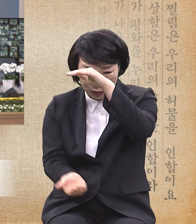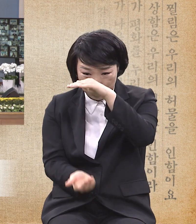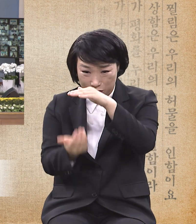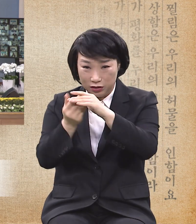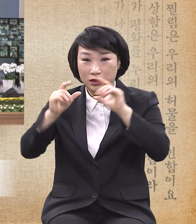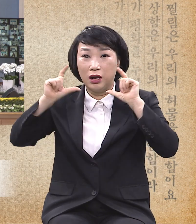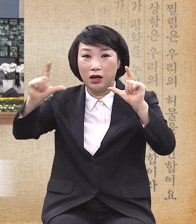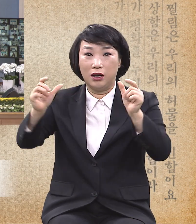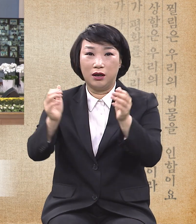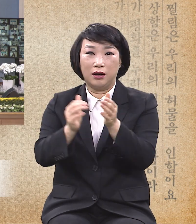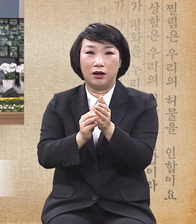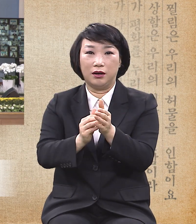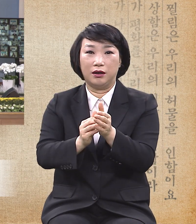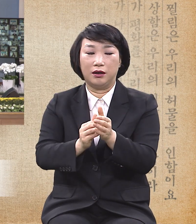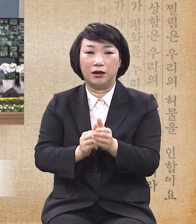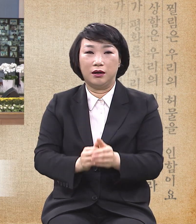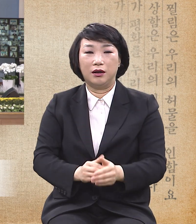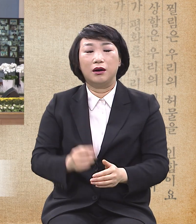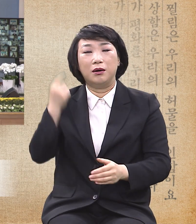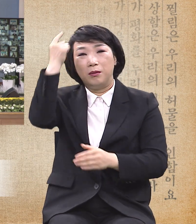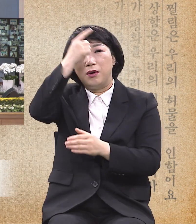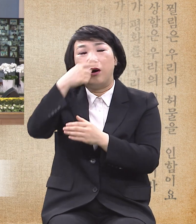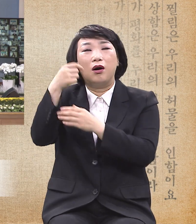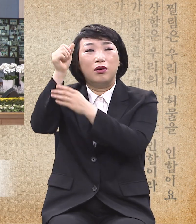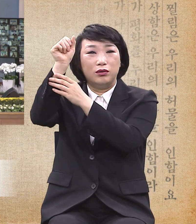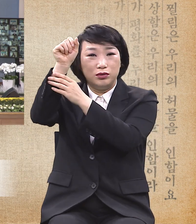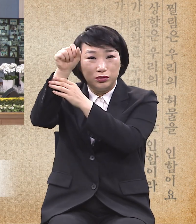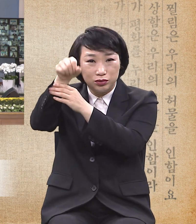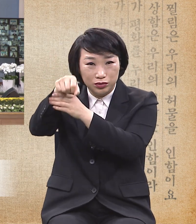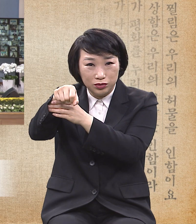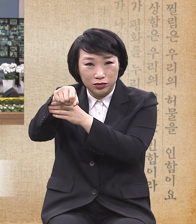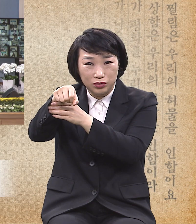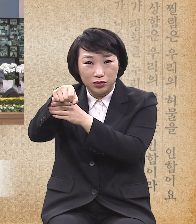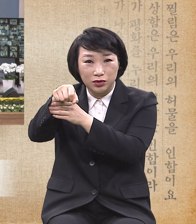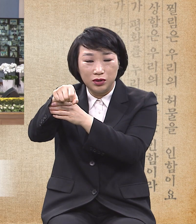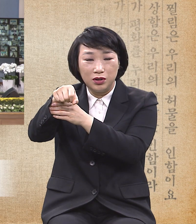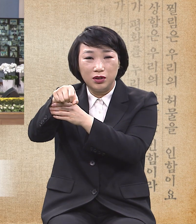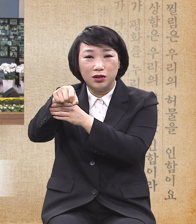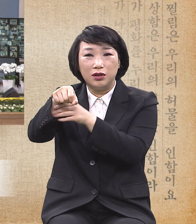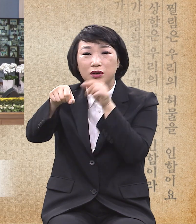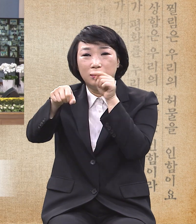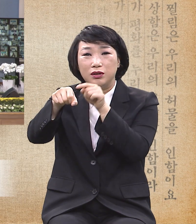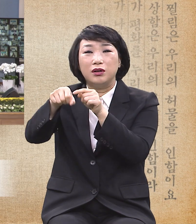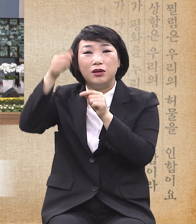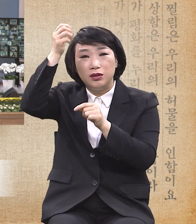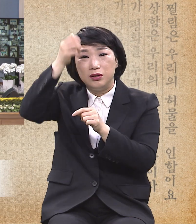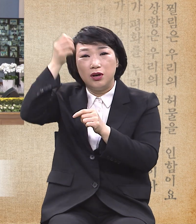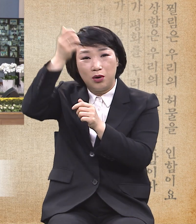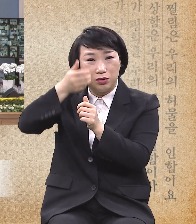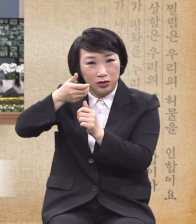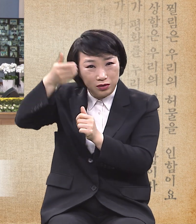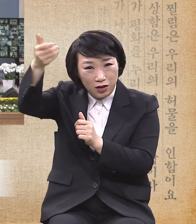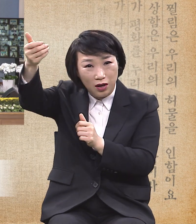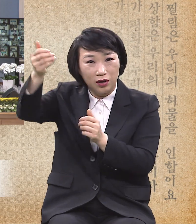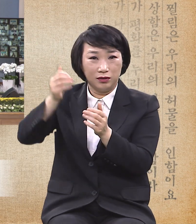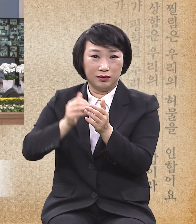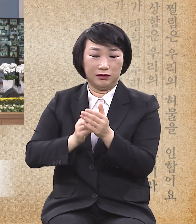이루었다 하시고 머리를 숙이시고 영원히